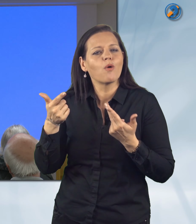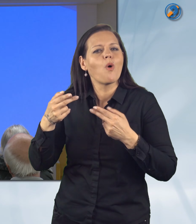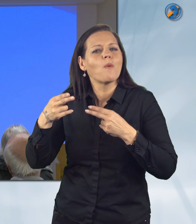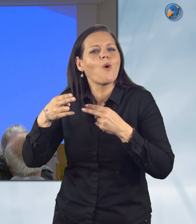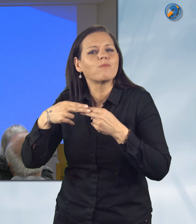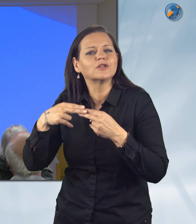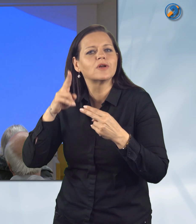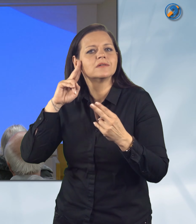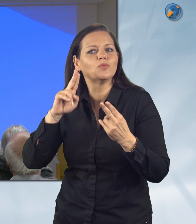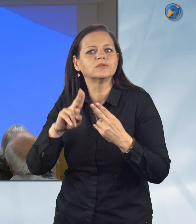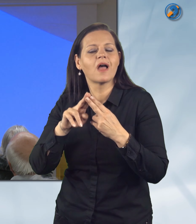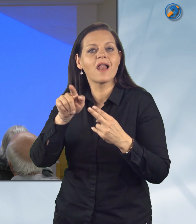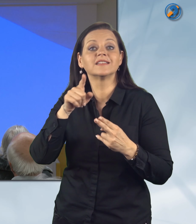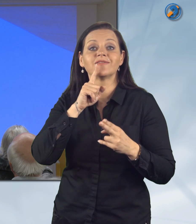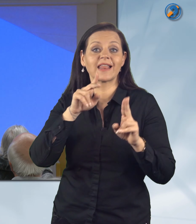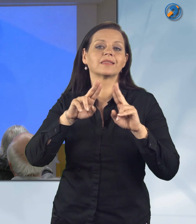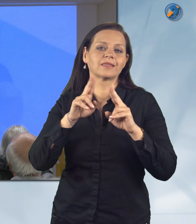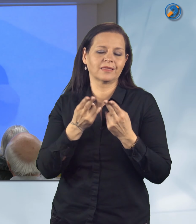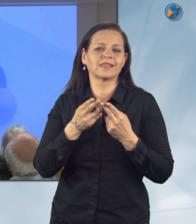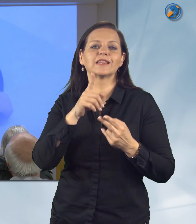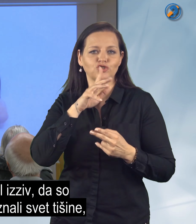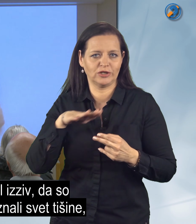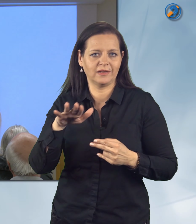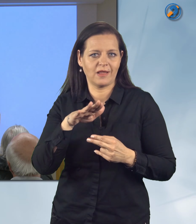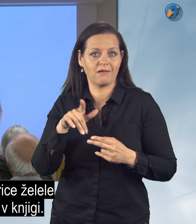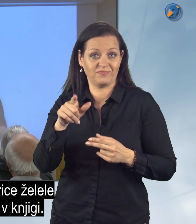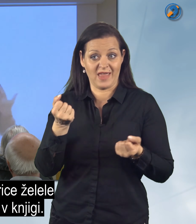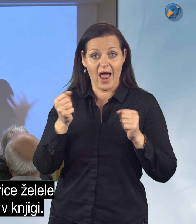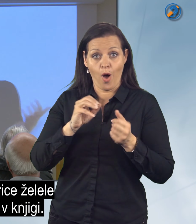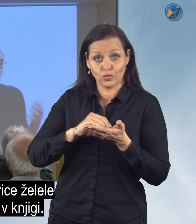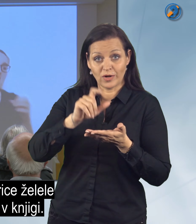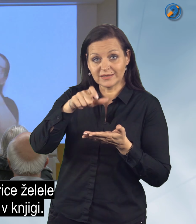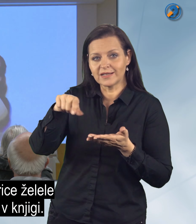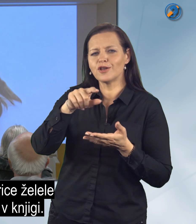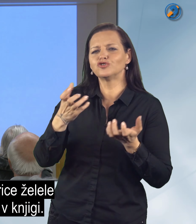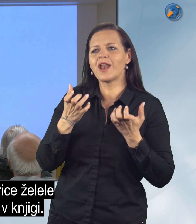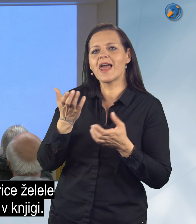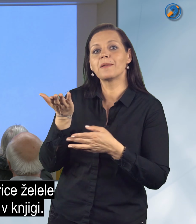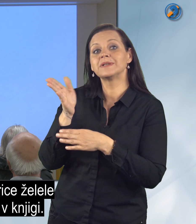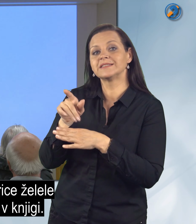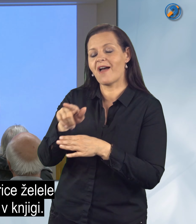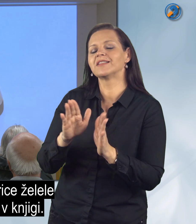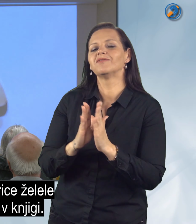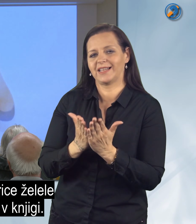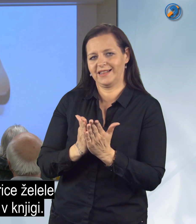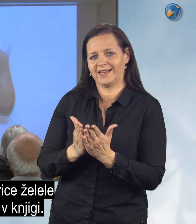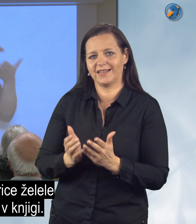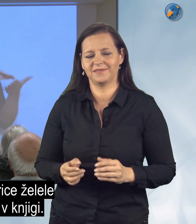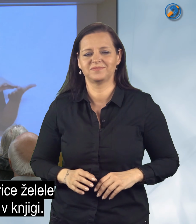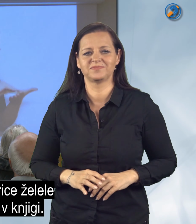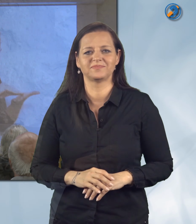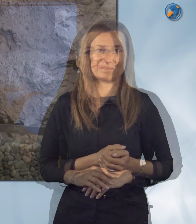pobliže spoznali svet tišine, ki so jo avtorice želele predstaviti v knjigi.